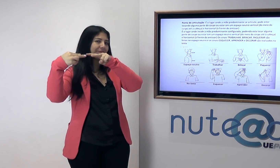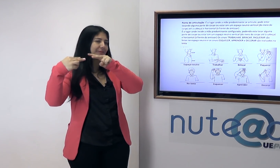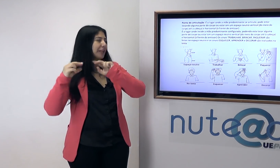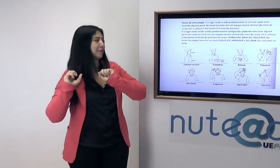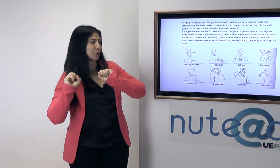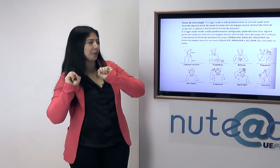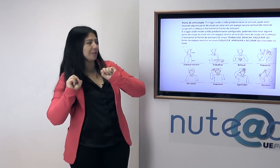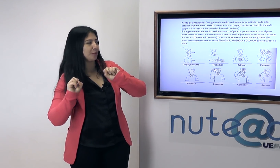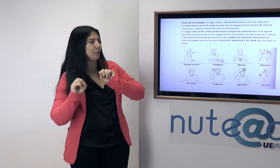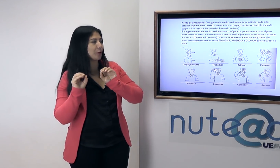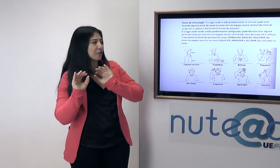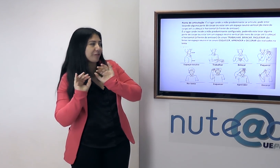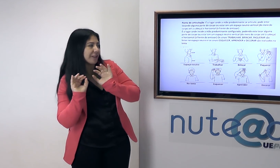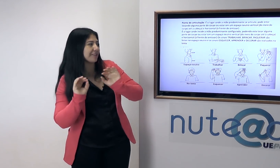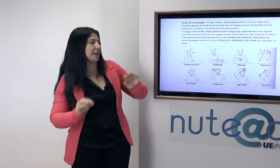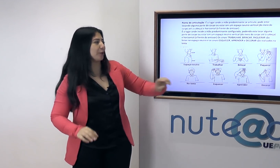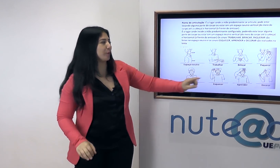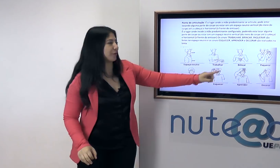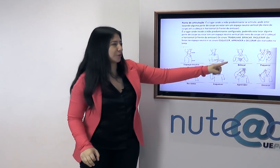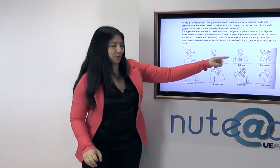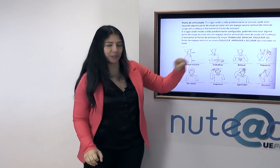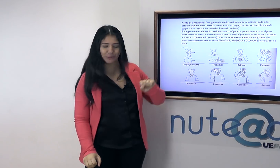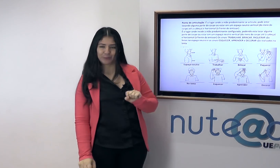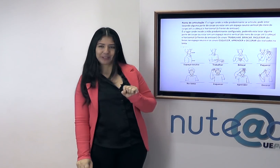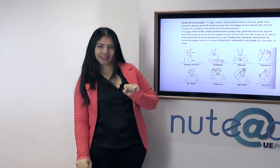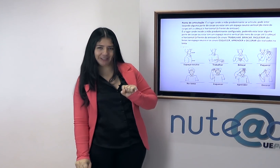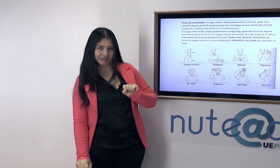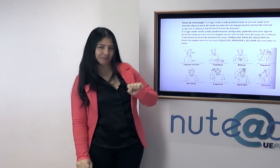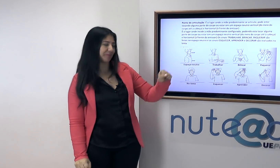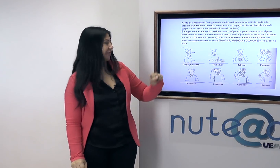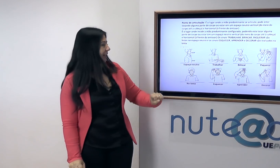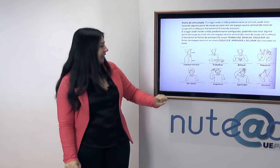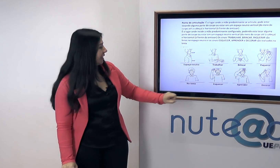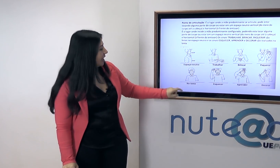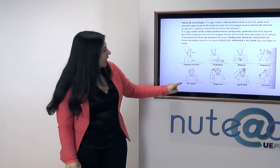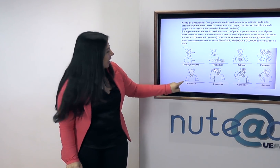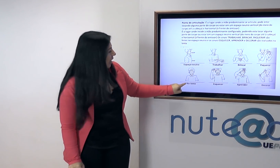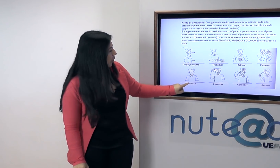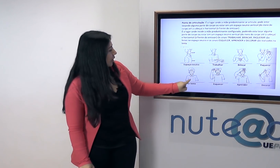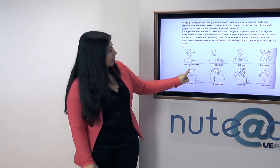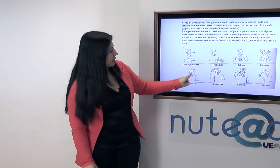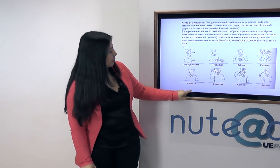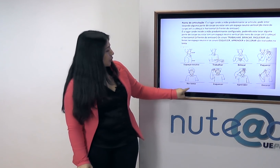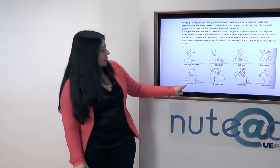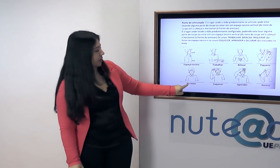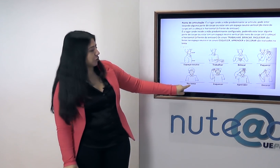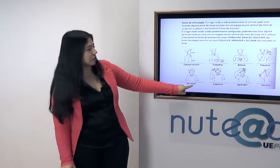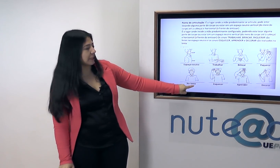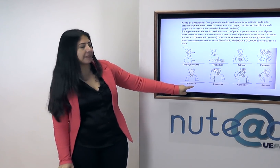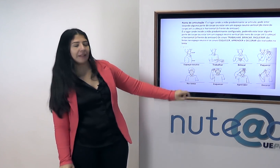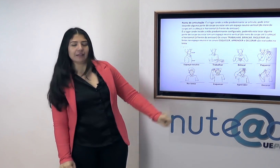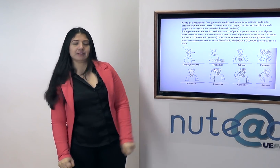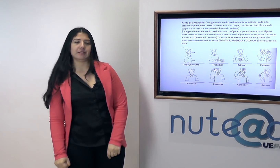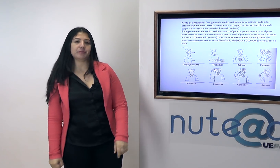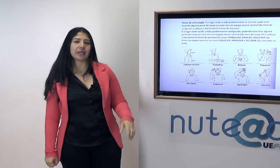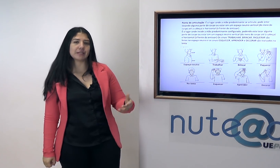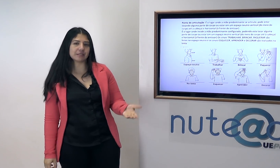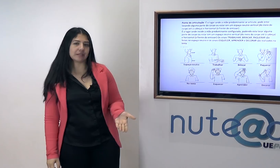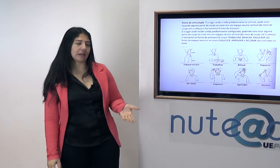um leve sorrisinho meio disfarçado para fazer o sinal de paquerar, tá? Agora nós temos o sinal na testa. Esses